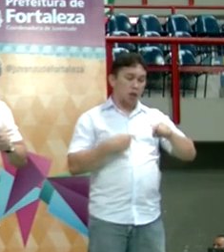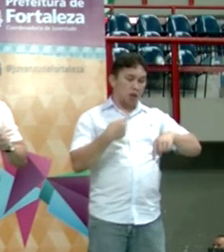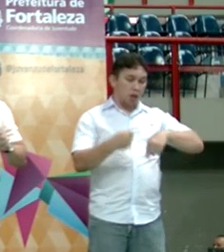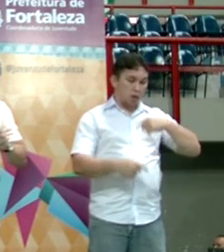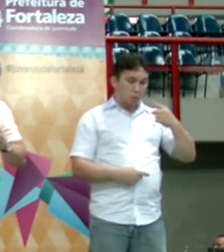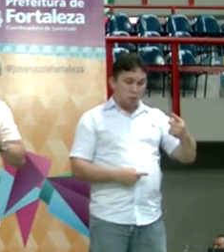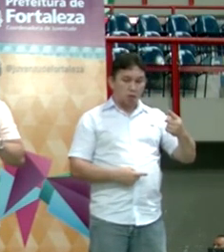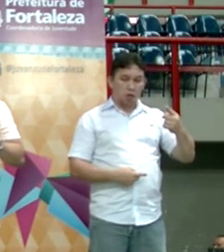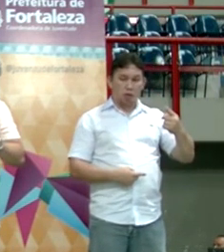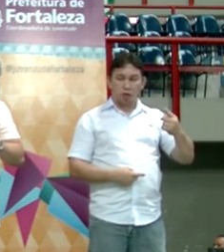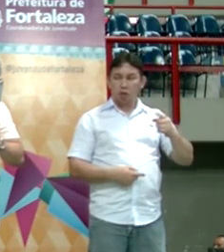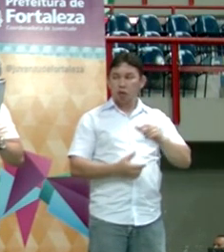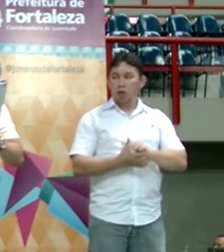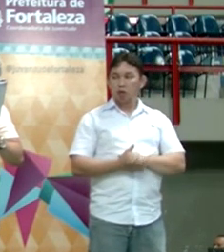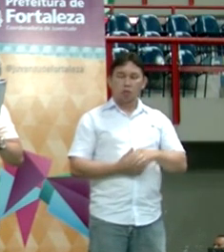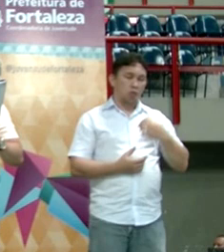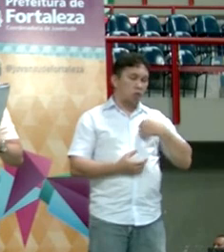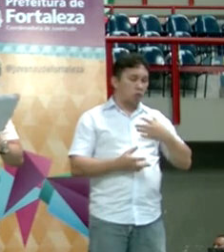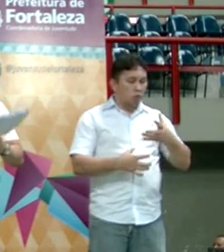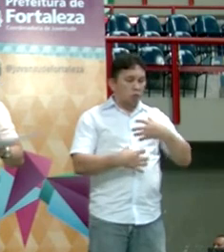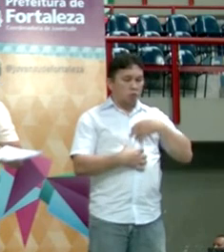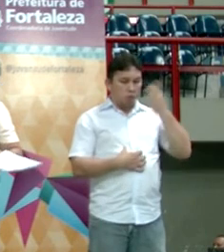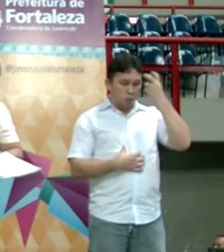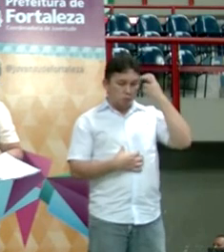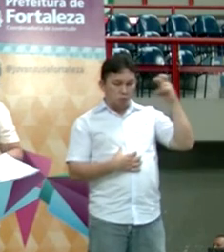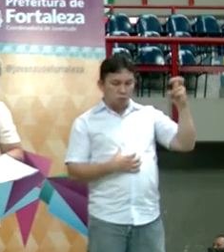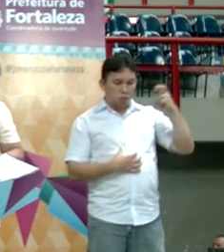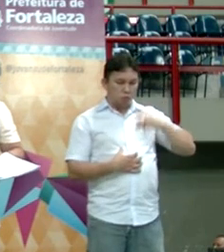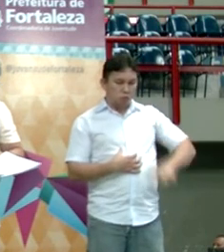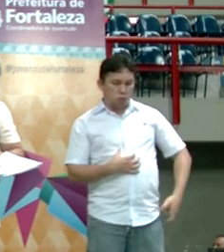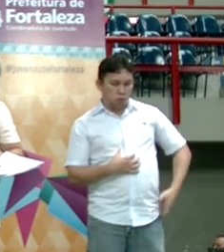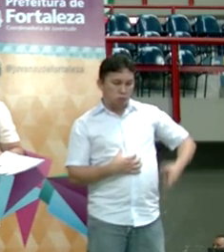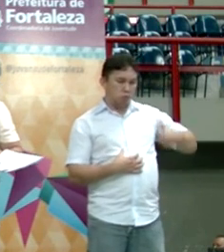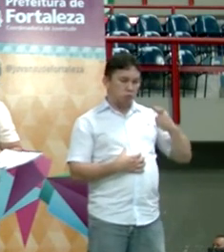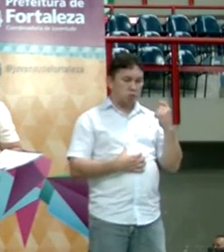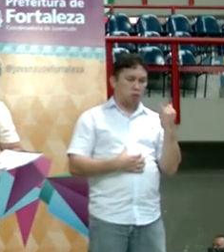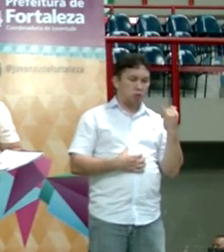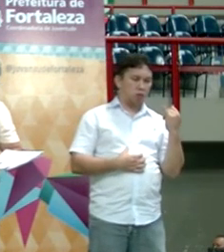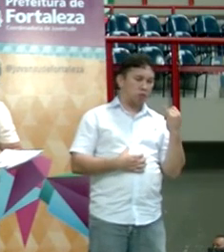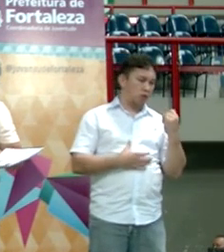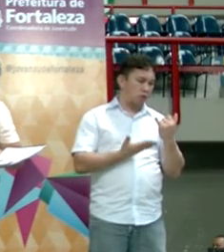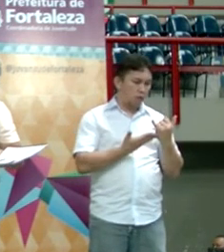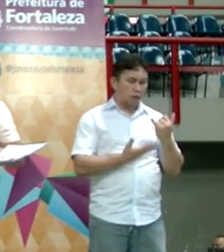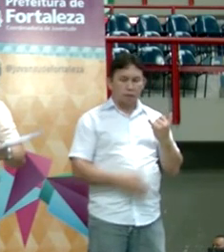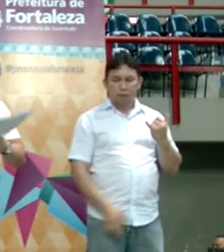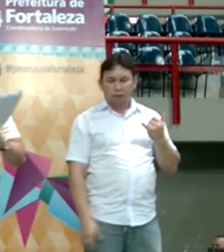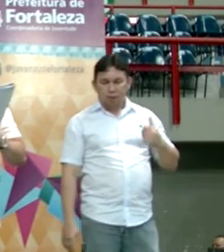Depois, quando ouça a palavra cultura, põe a mão no revólver, tá?